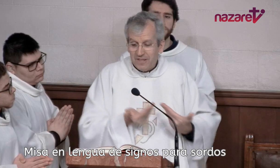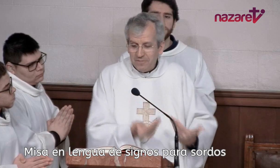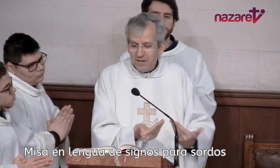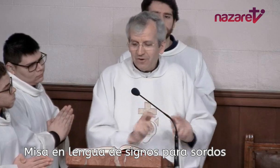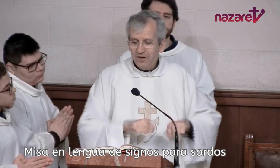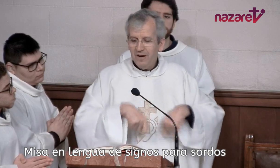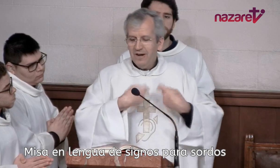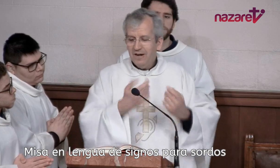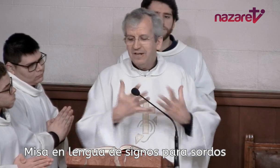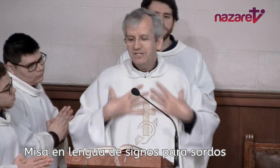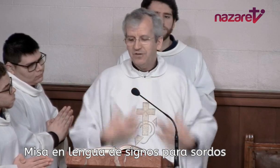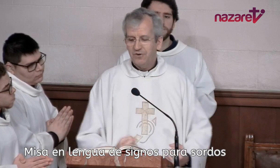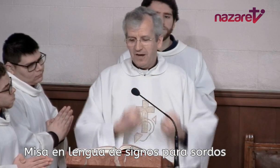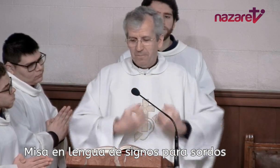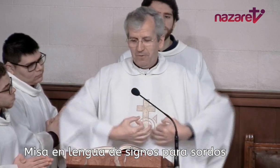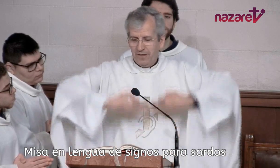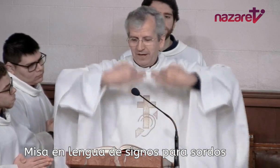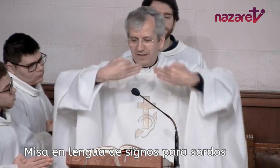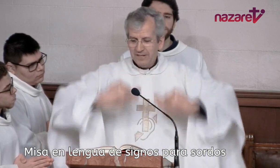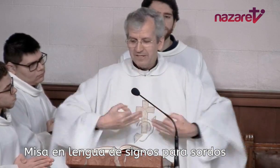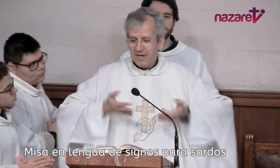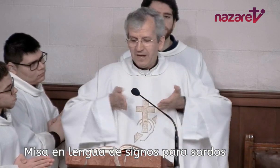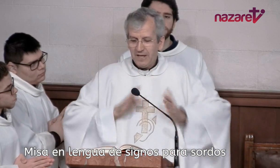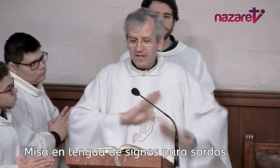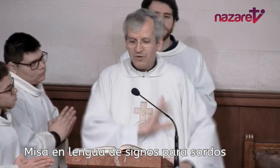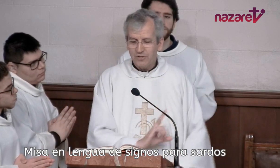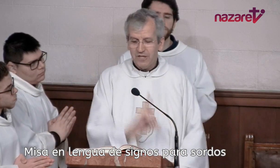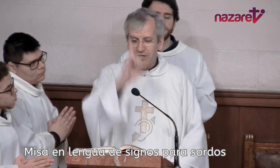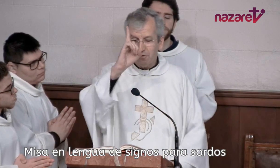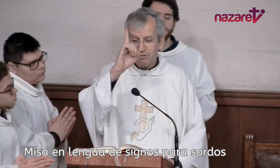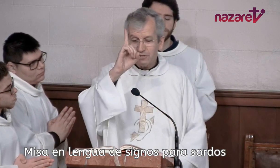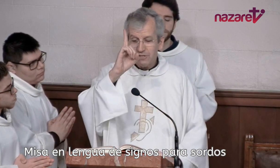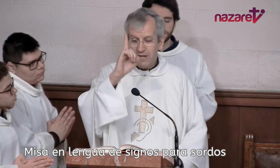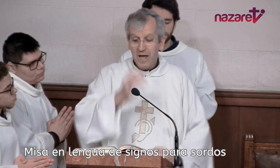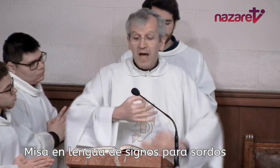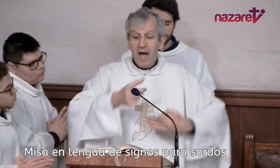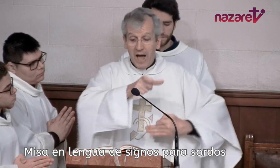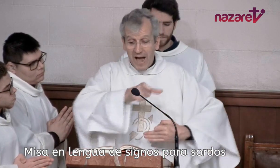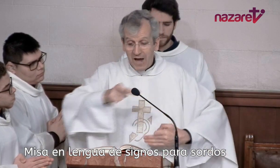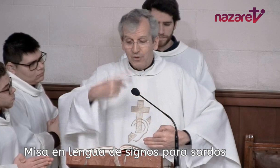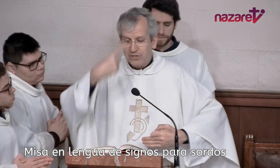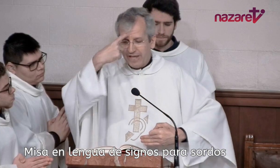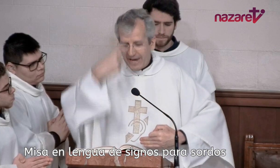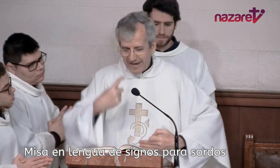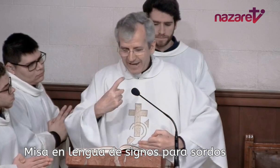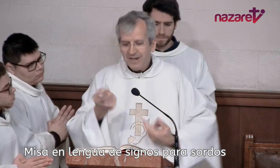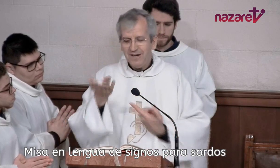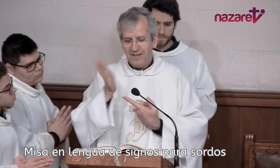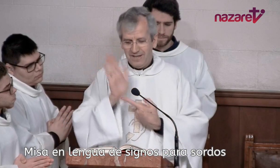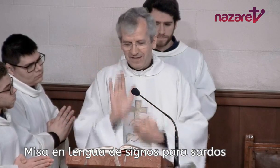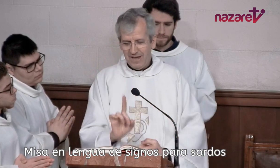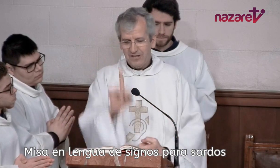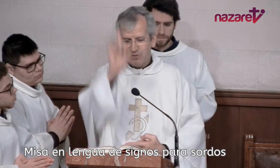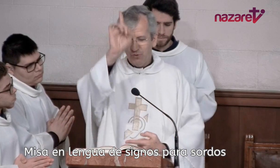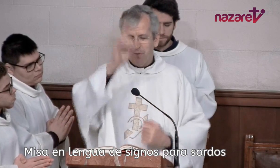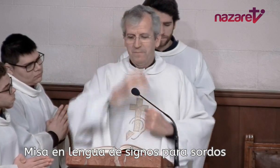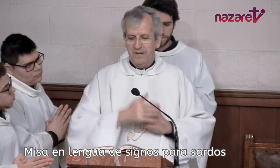recibieron, les dio el poder ser hijos de Dios, a los que creen en su nombre.